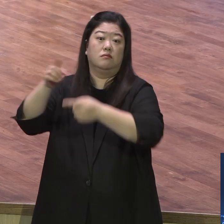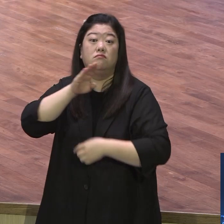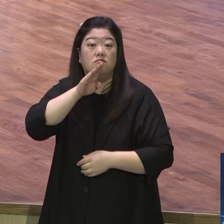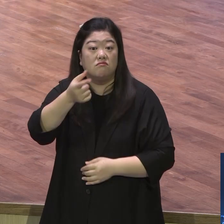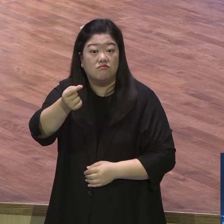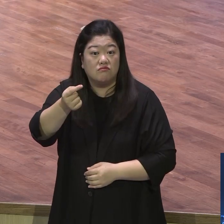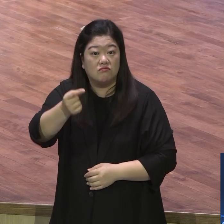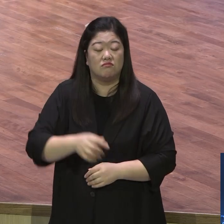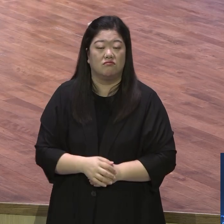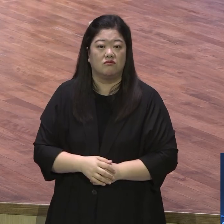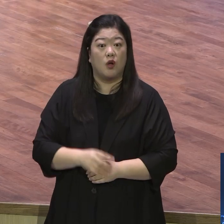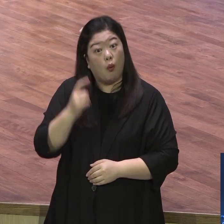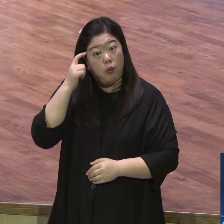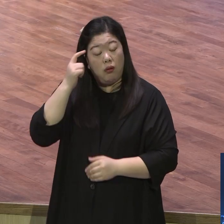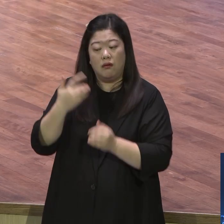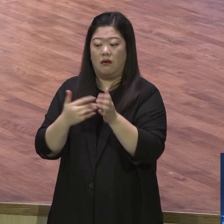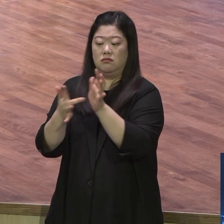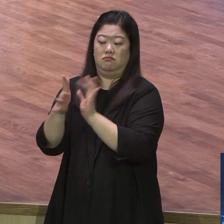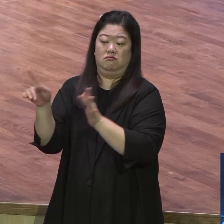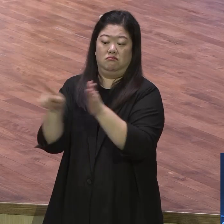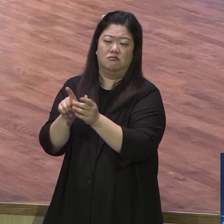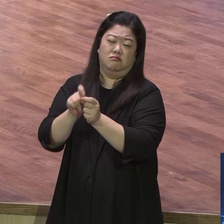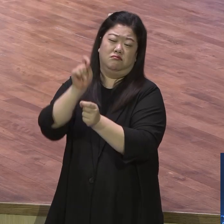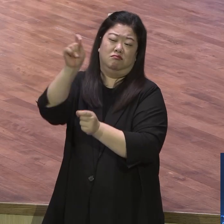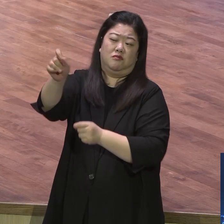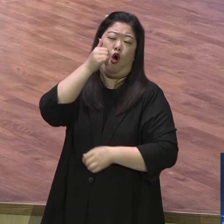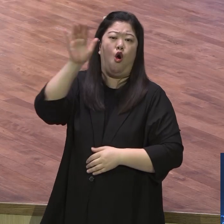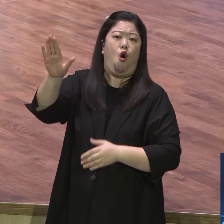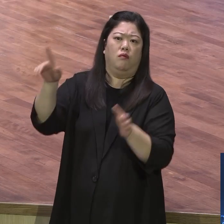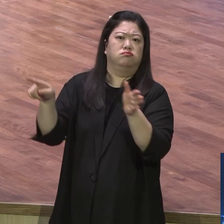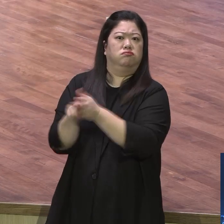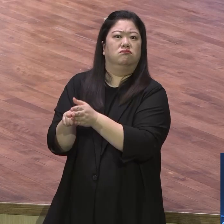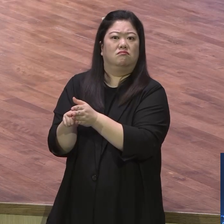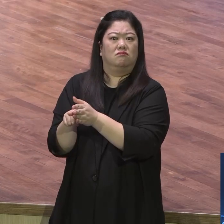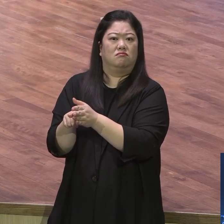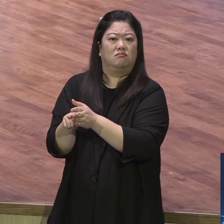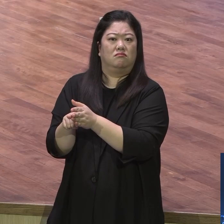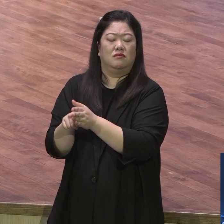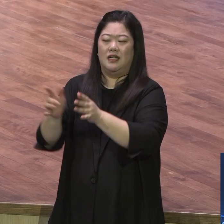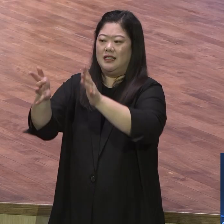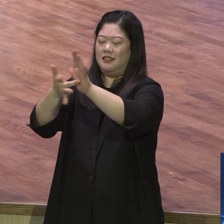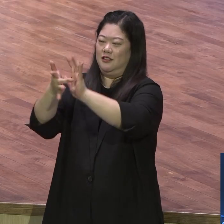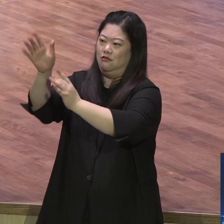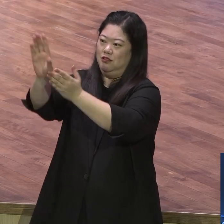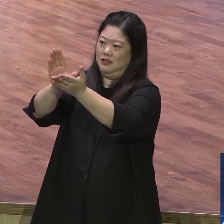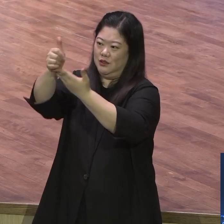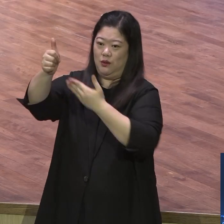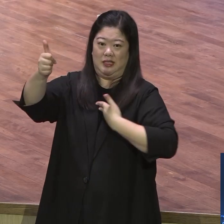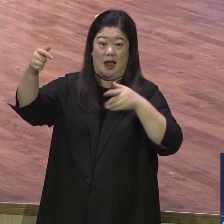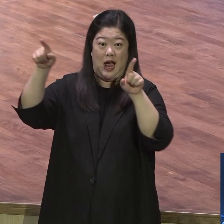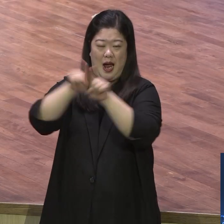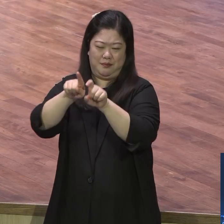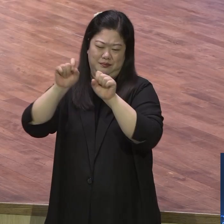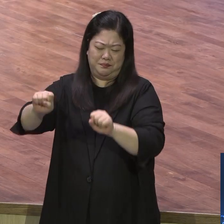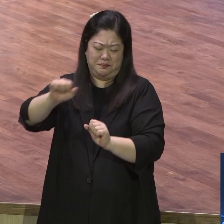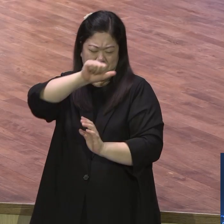영원히 보장된 인생이에요 우리 인생의 주인 되신 예수고시도가 영원토록 함께 계시기 때문에